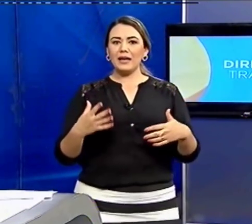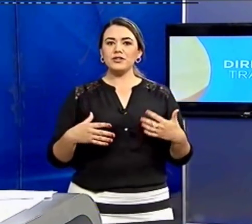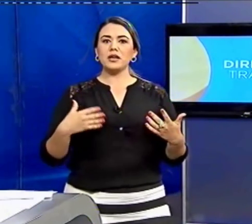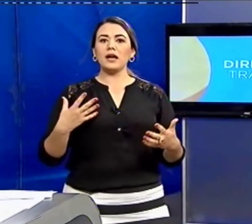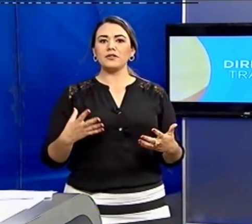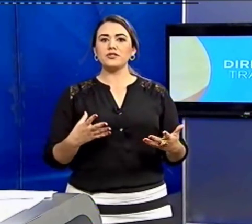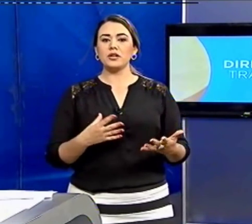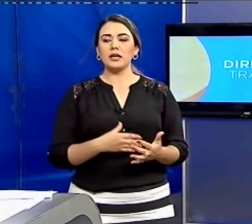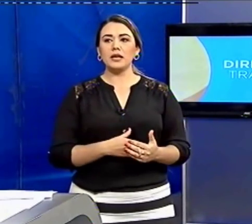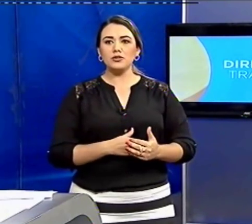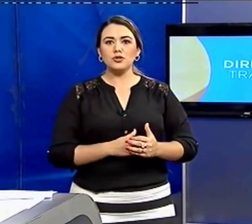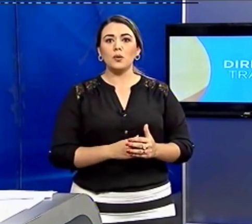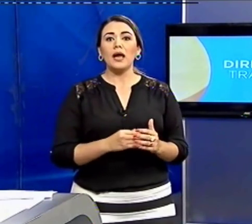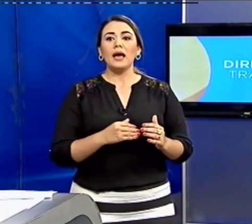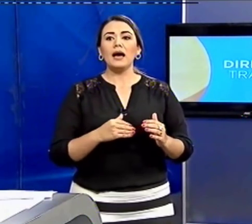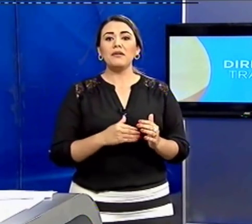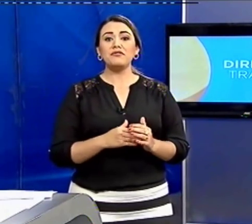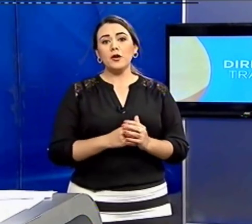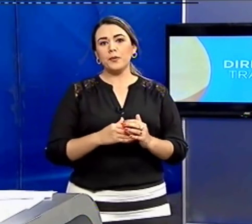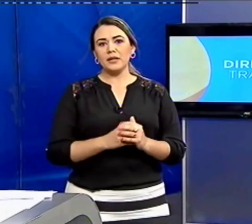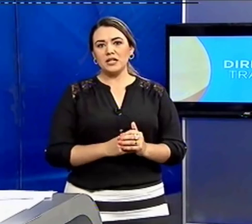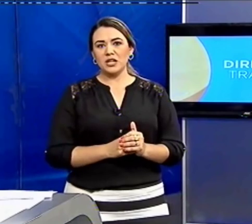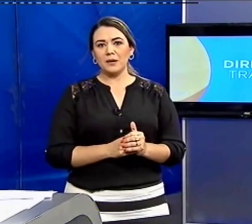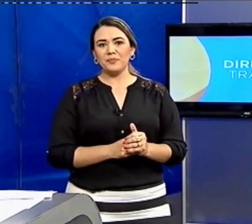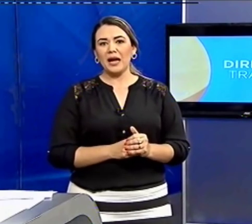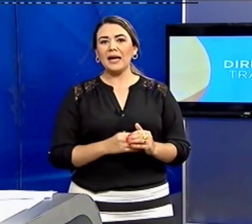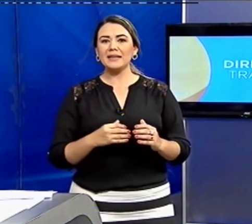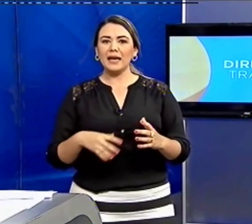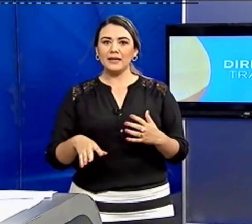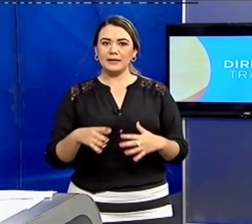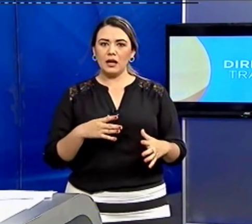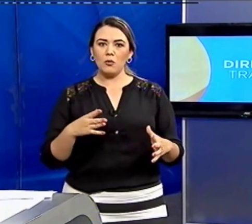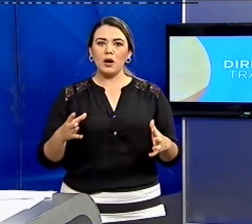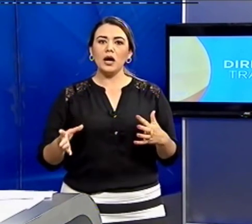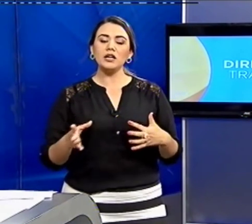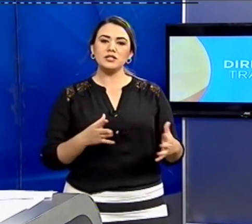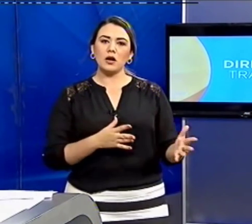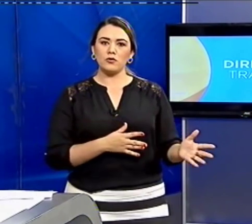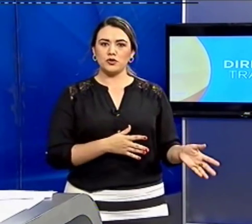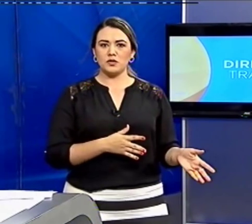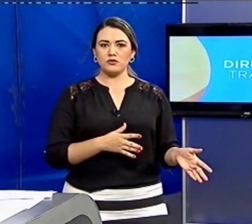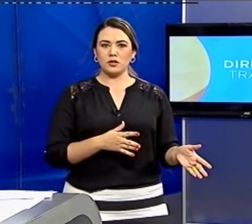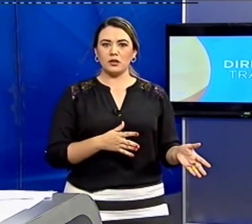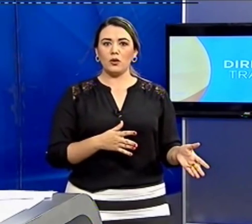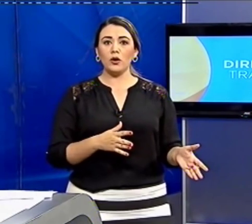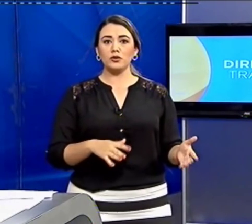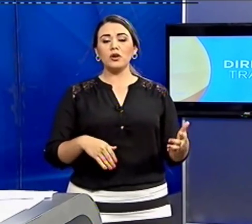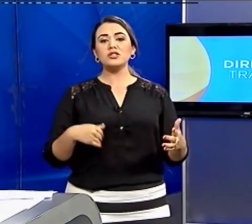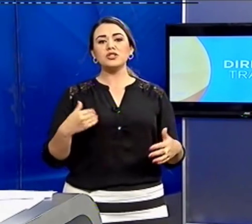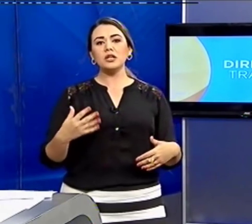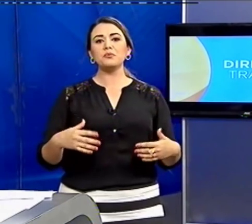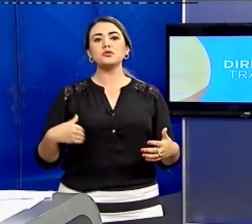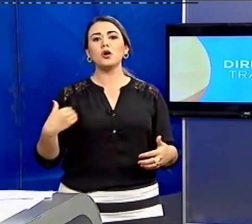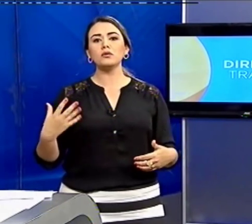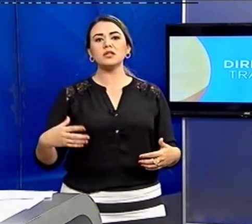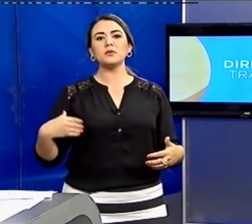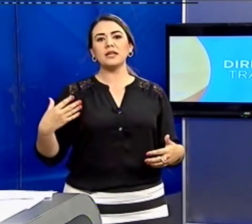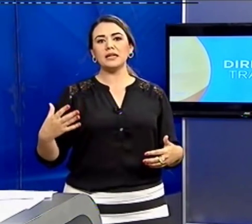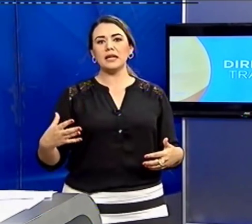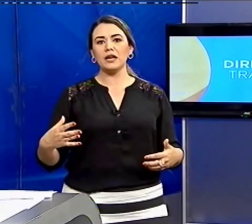de garantir isso, veio proteger. Até então, antes da Constituição de 88, nós tínhamos outras